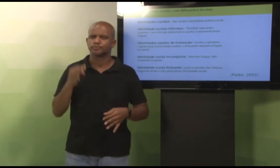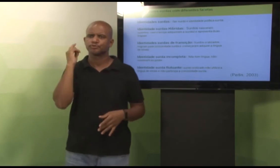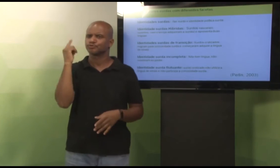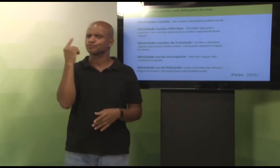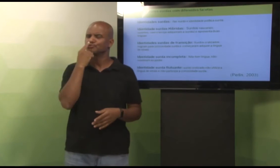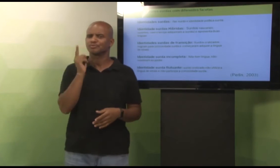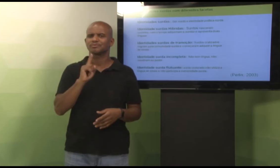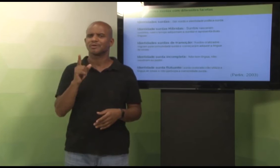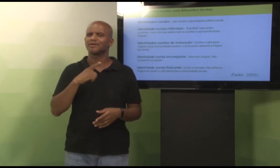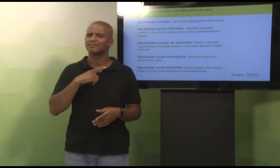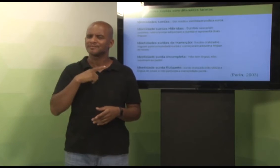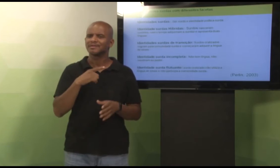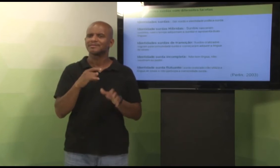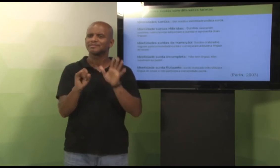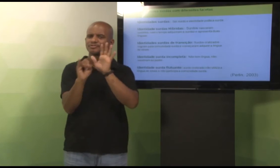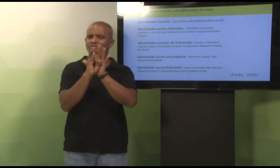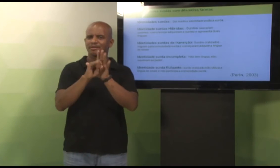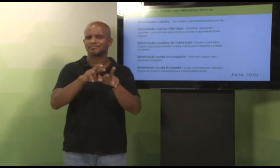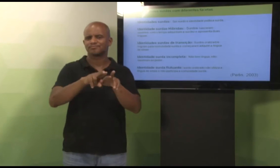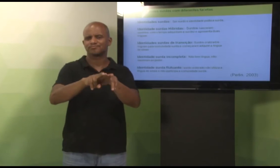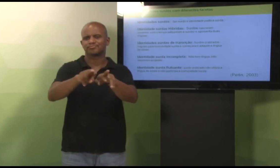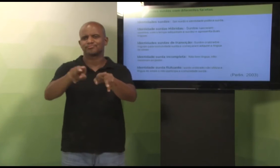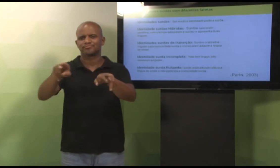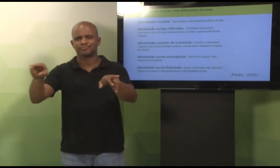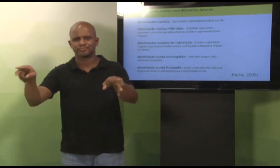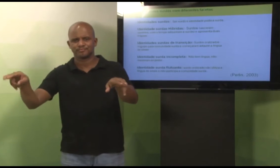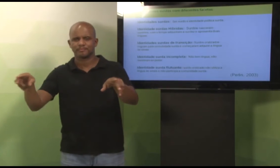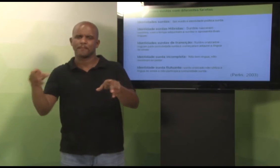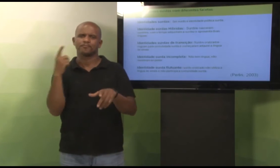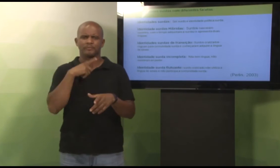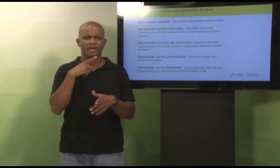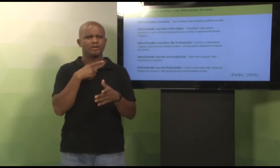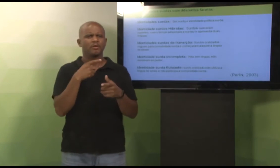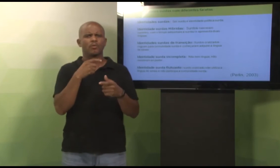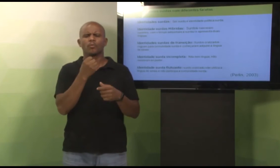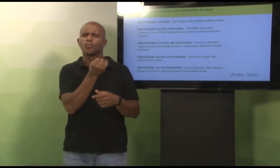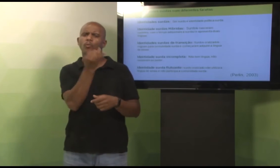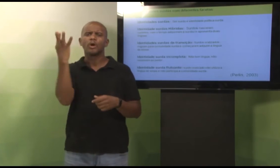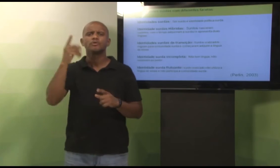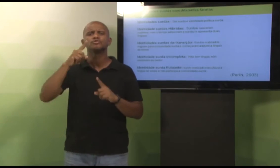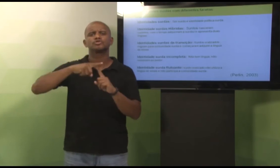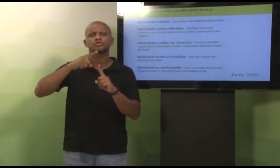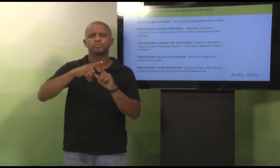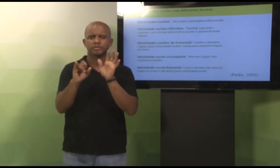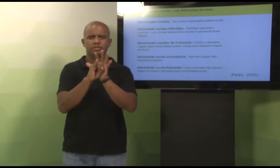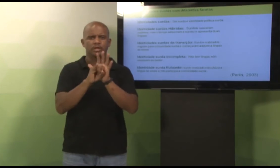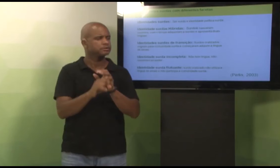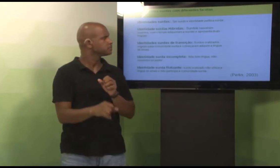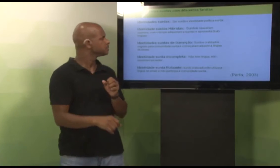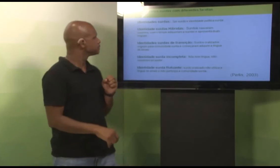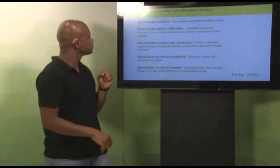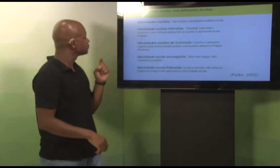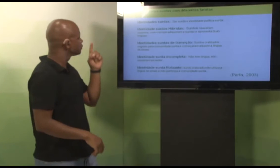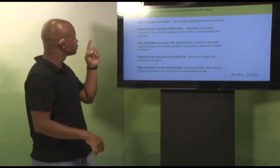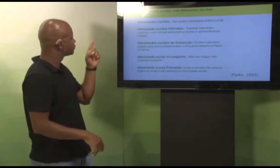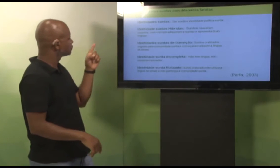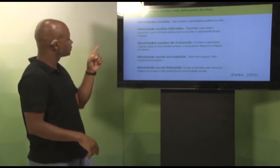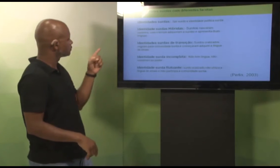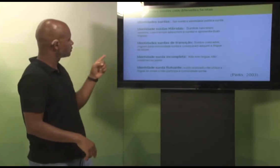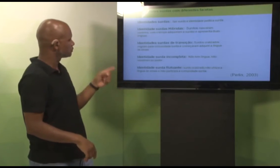percebeu que não são todas iguais as identidades do povo surdo, estabelecendo